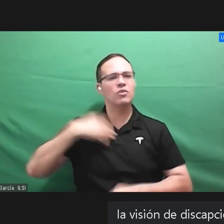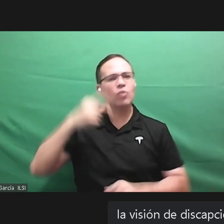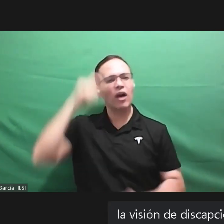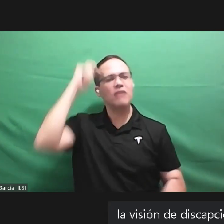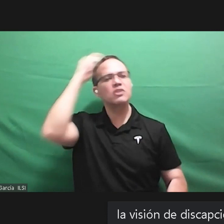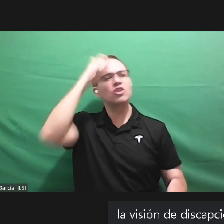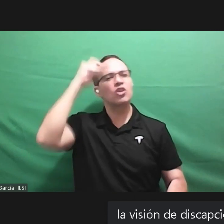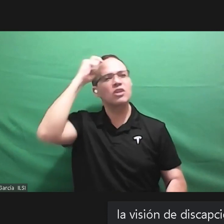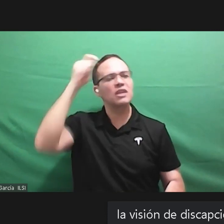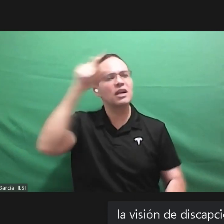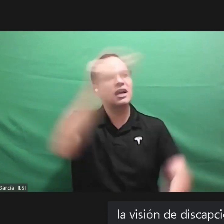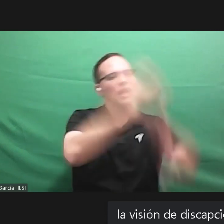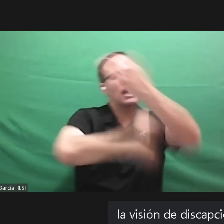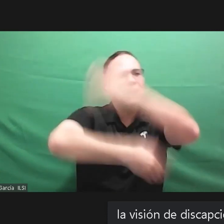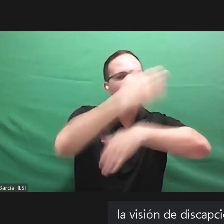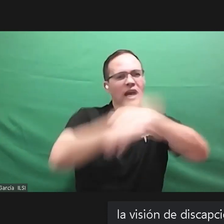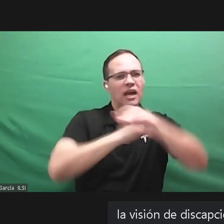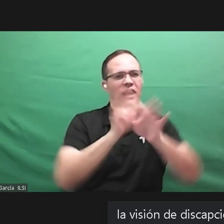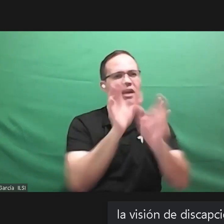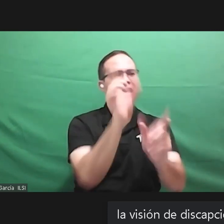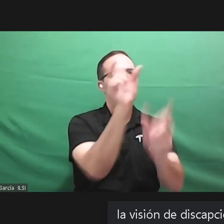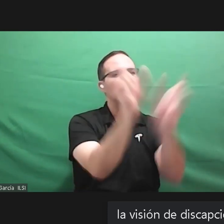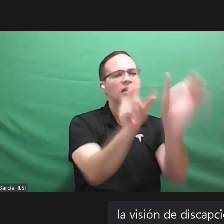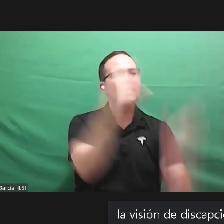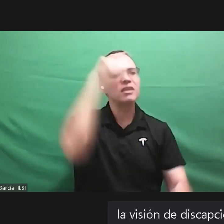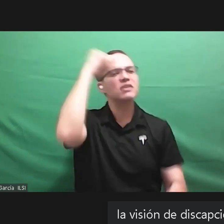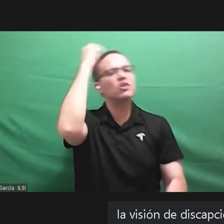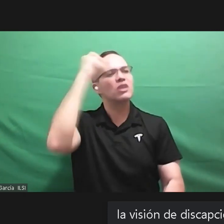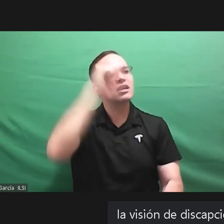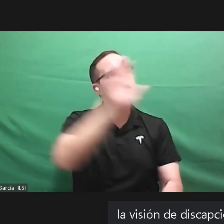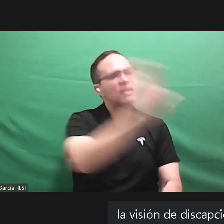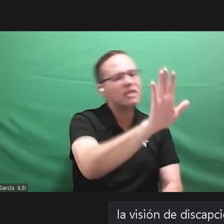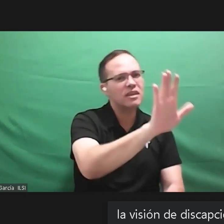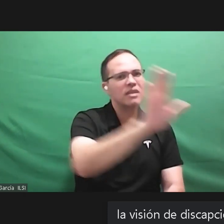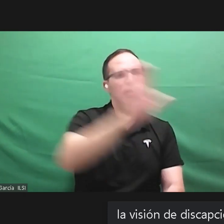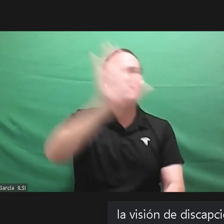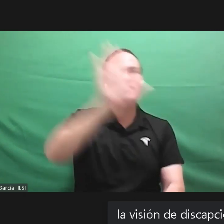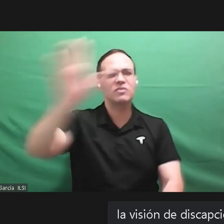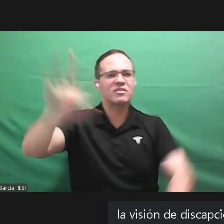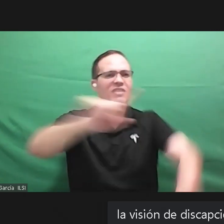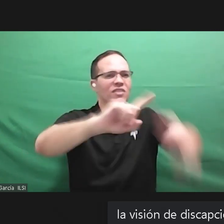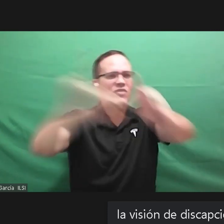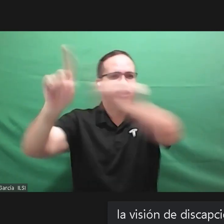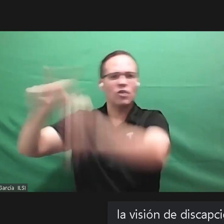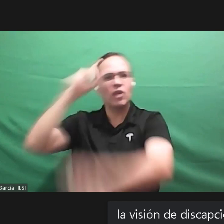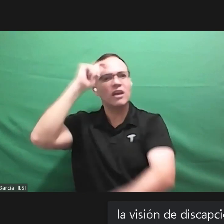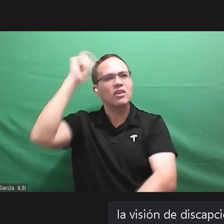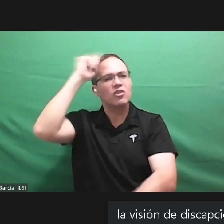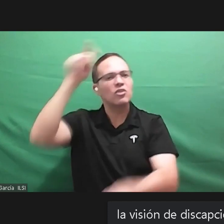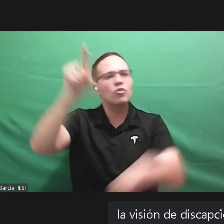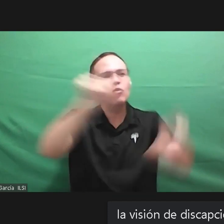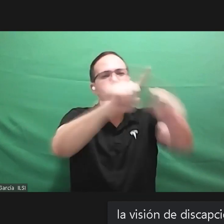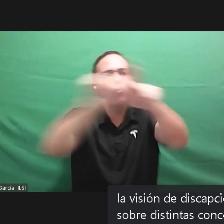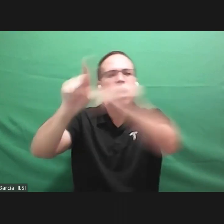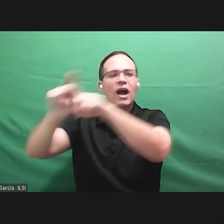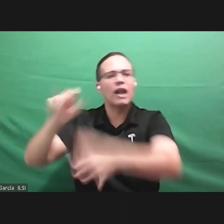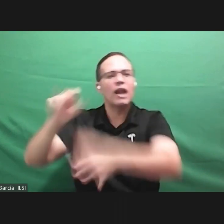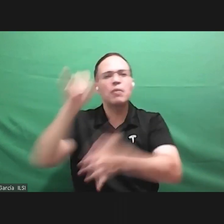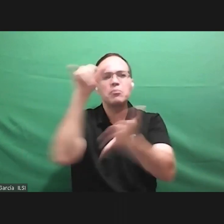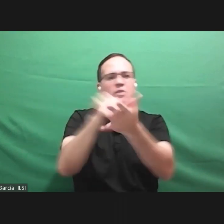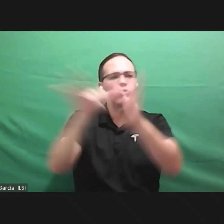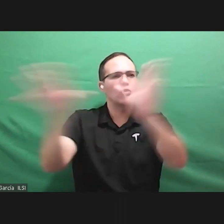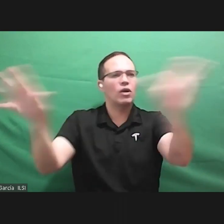las políticas. Cada política tiene una concepción distinta, así que no conseguimos hacer una conversa entre todas